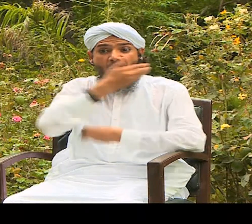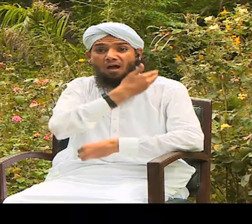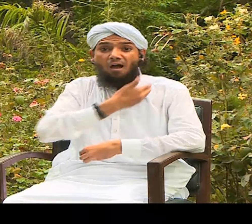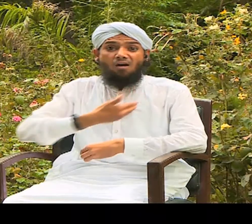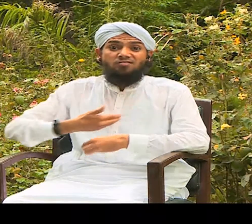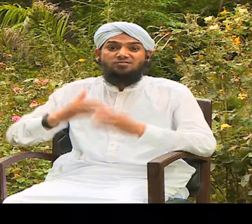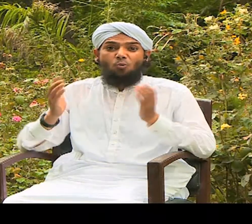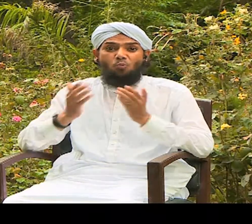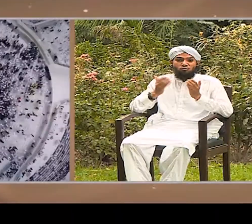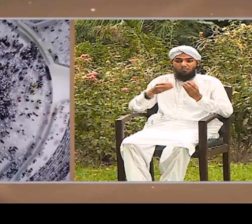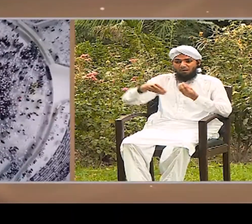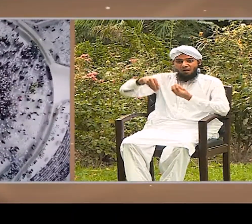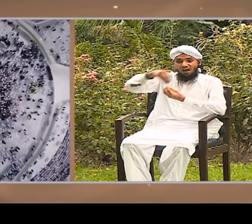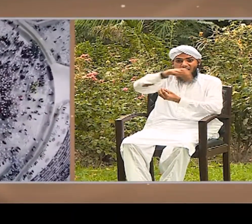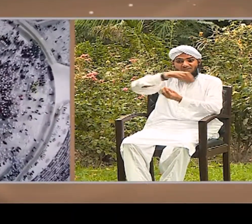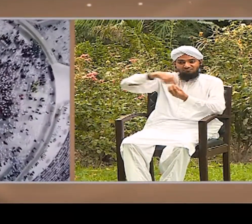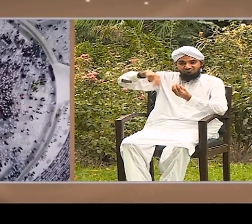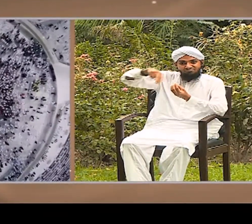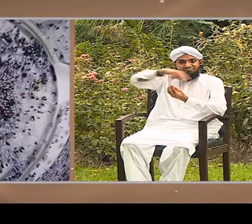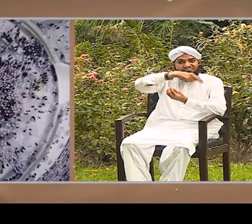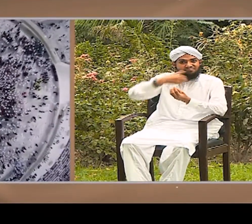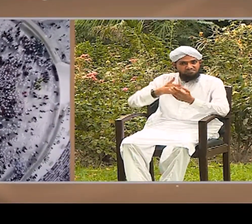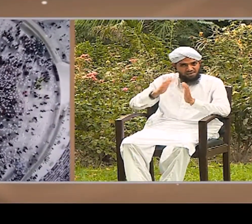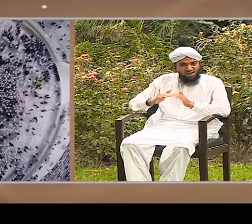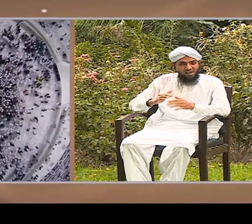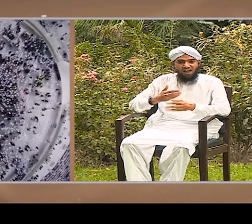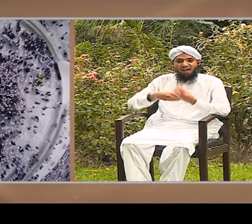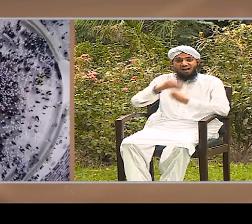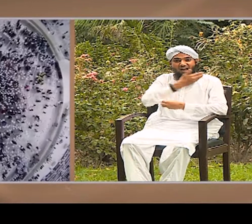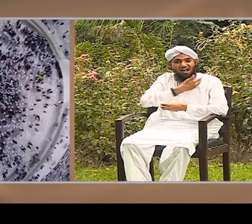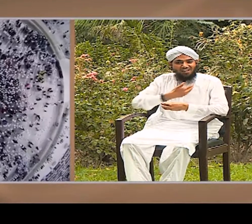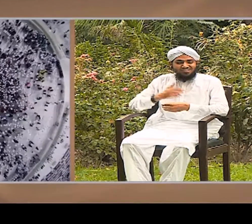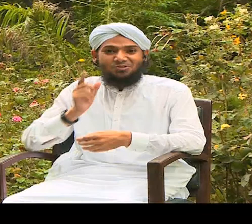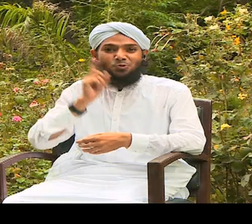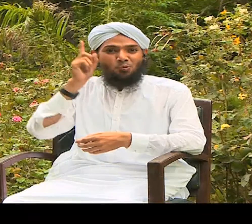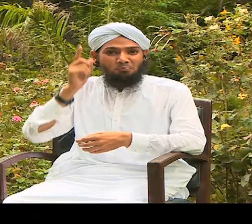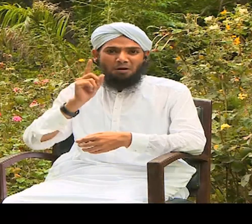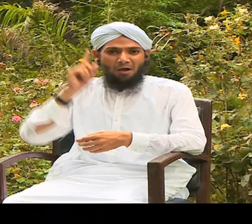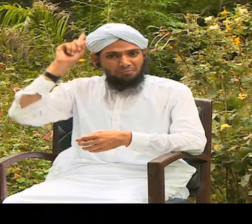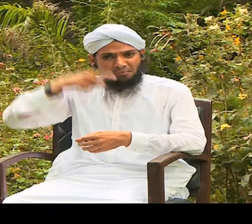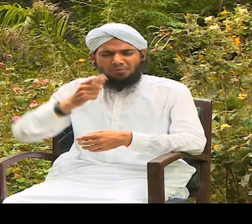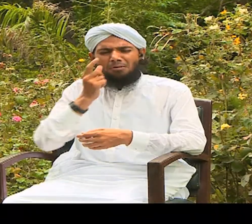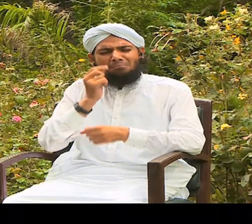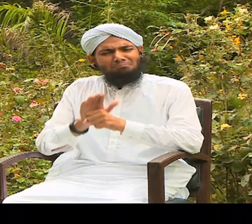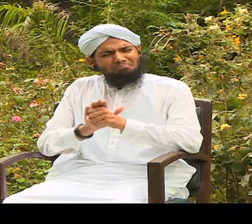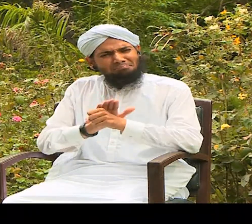کے موسم میں خانہ کعبہ کا طواف کر رہا تھا۔ حاجیوں اور عمرہ کرنے والوں کی اتنی کثرت